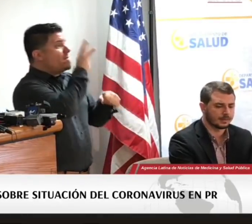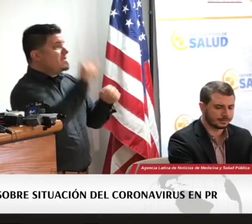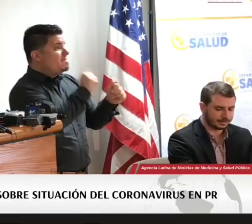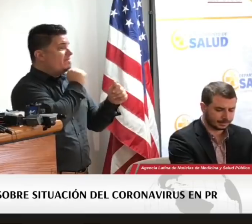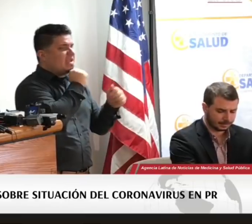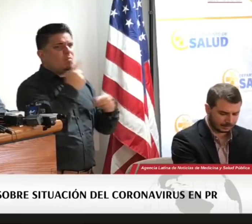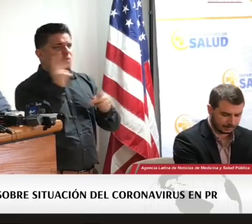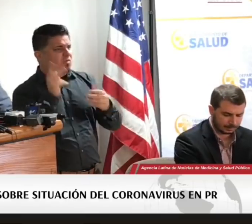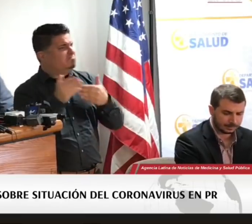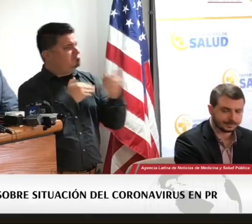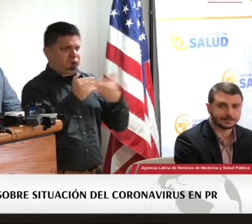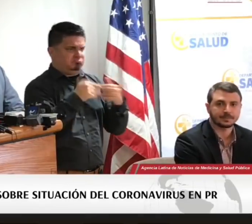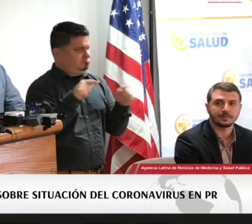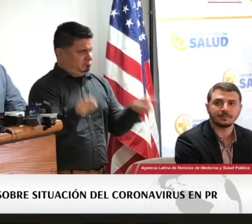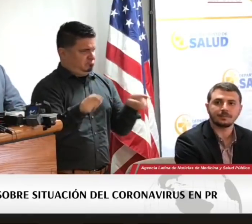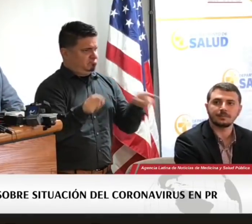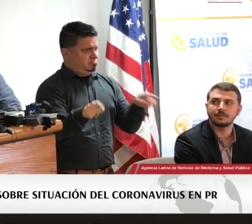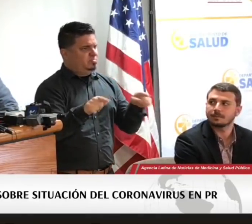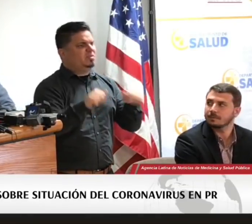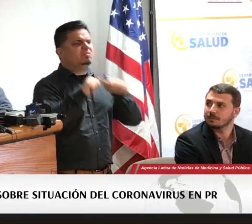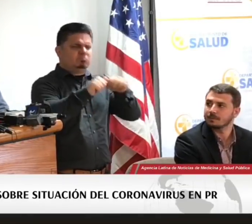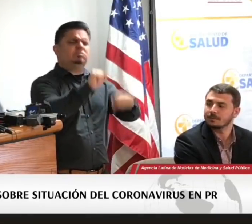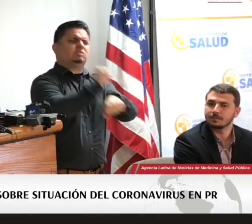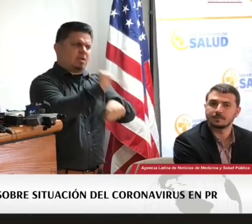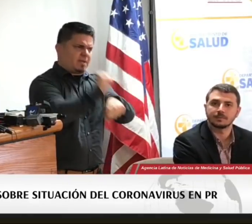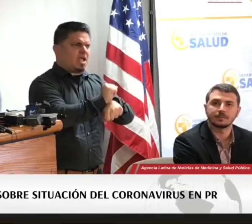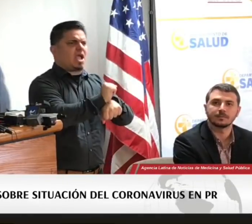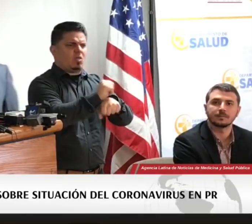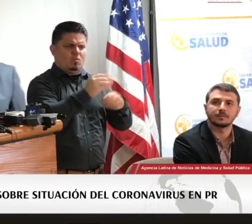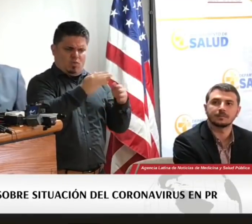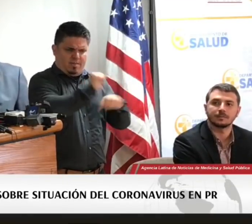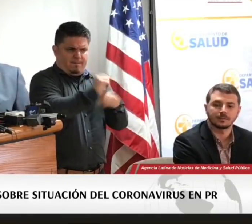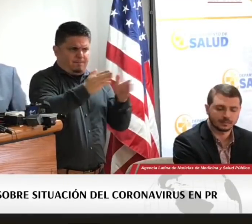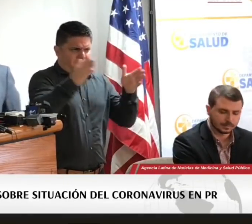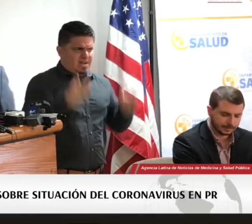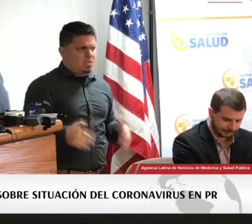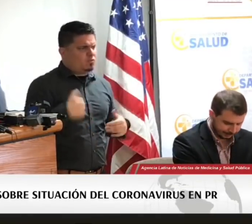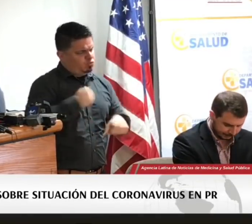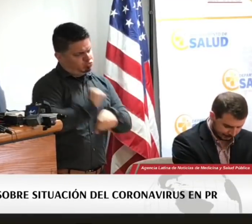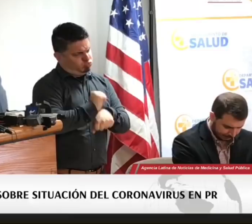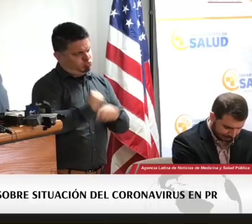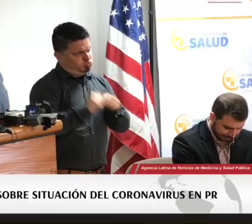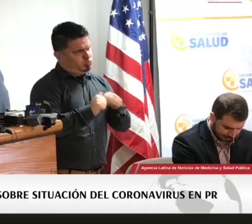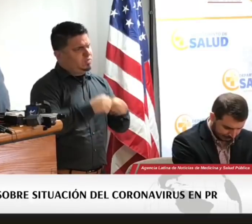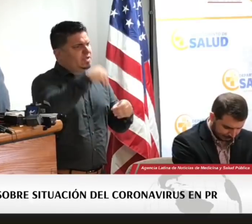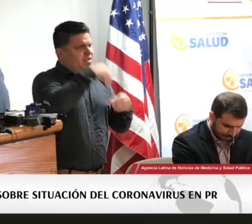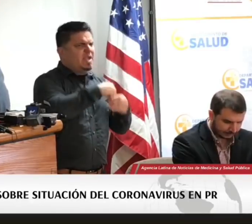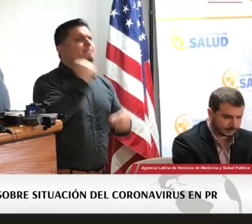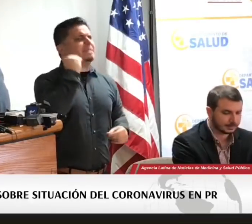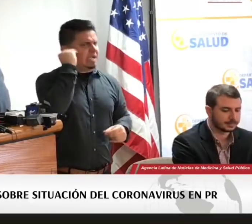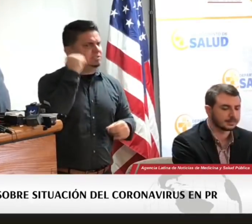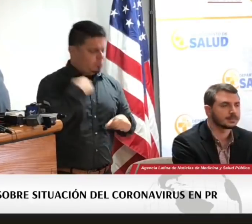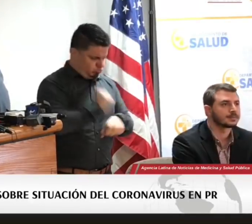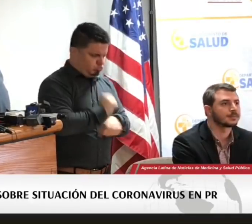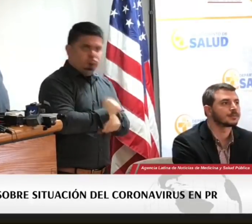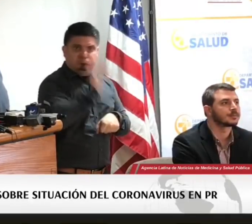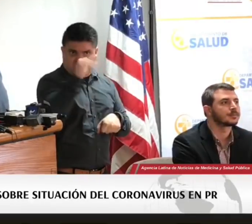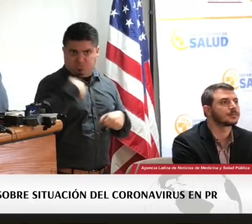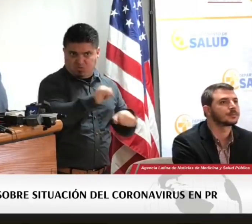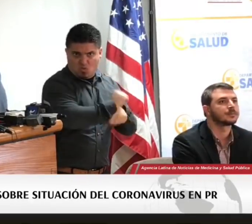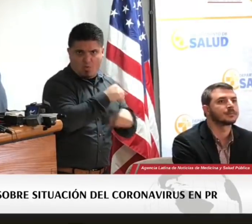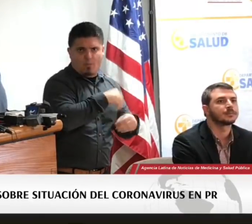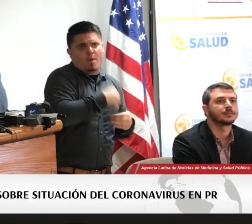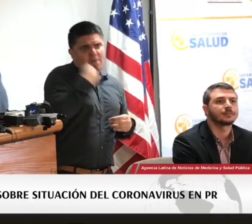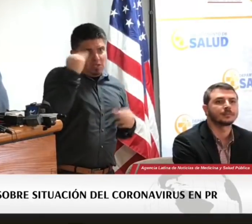mantengan a sus empleados con esa instrucción de que puedan trabajar desde su casa. Los que